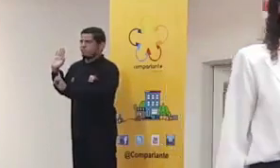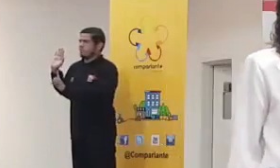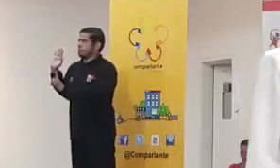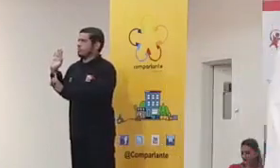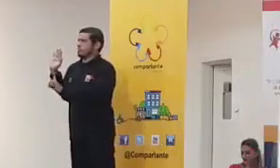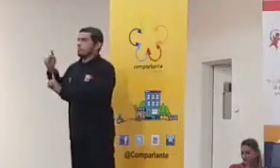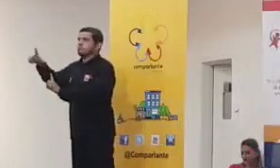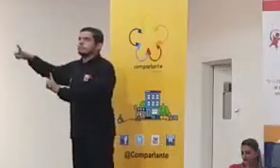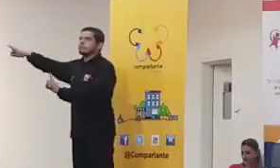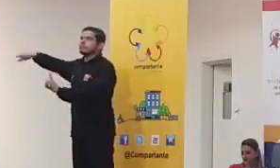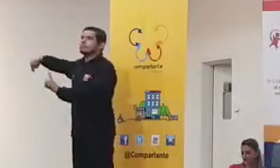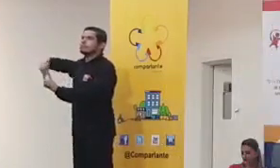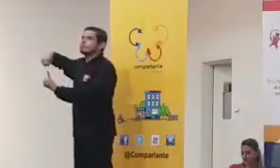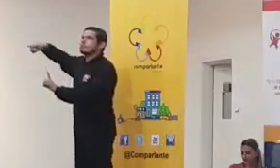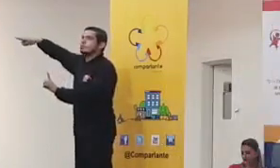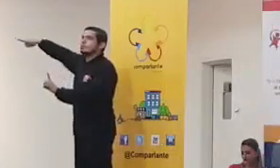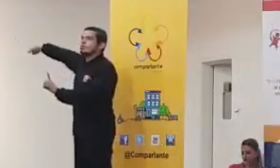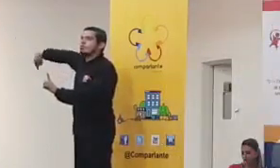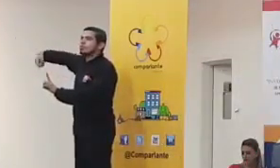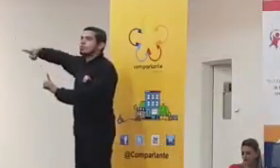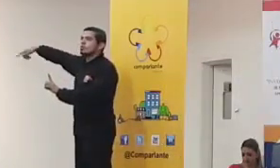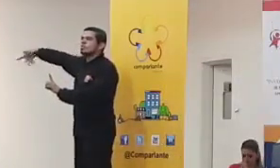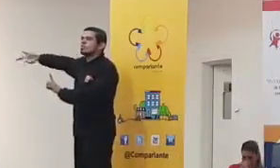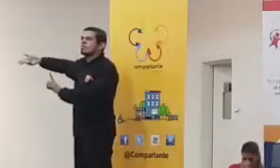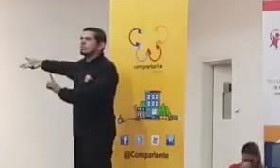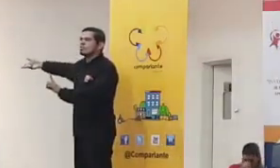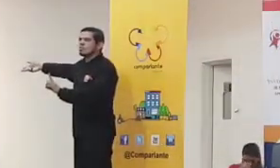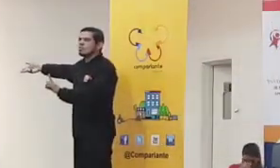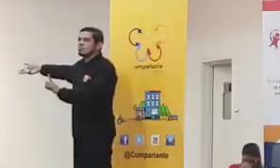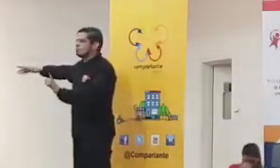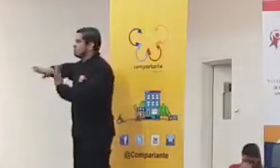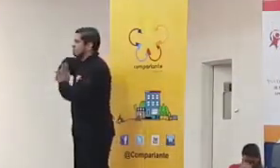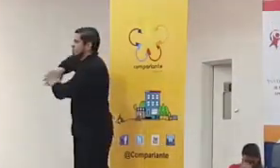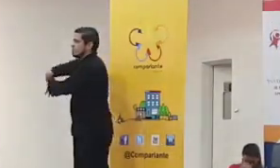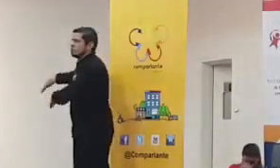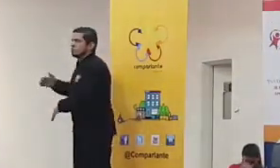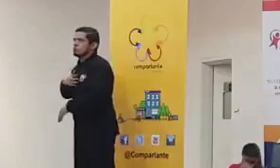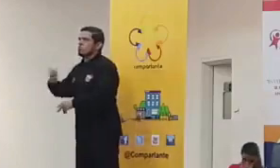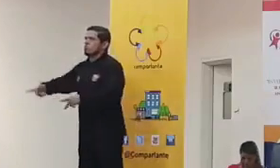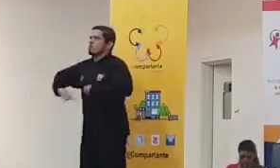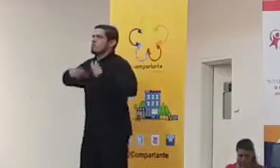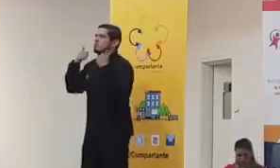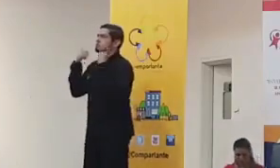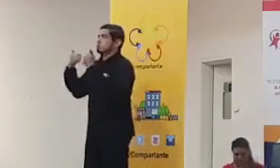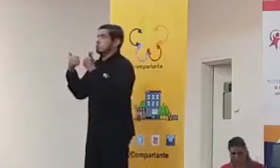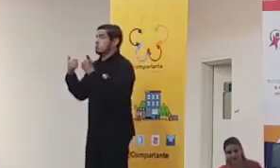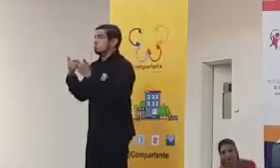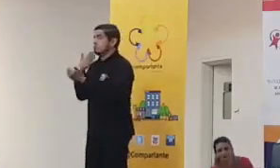todo, absolutamente todo, vale la pena. Muchas gracias.